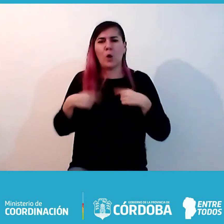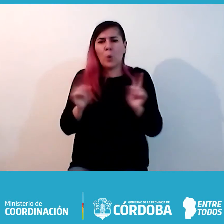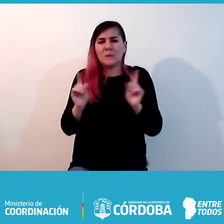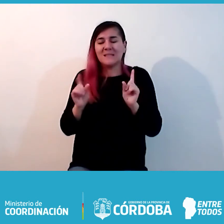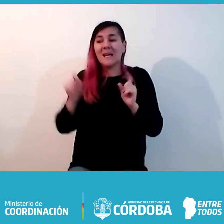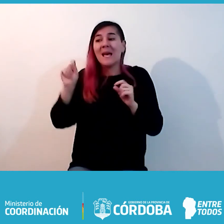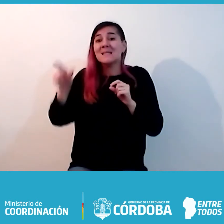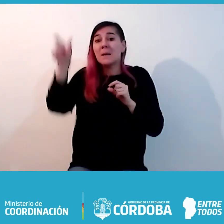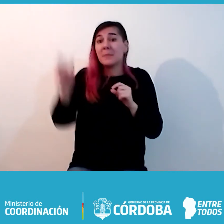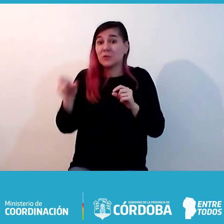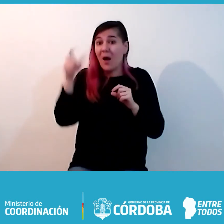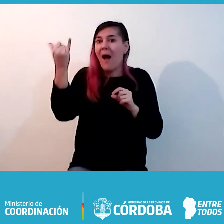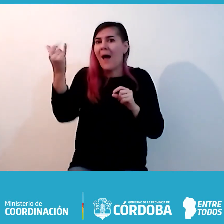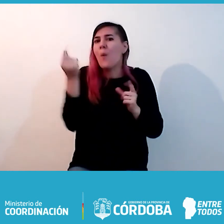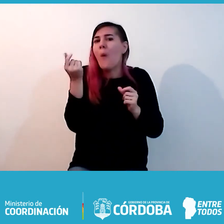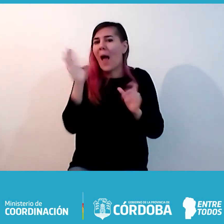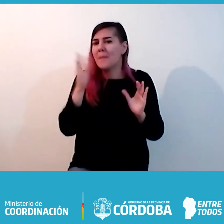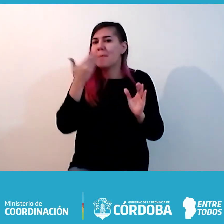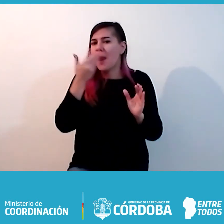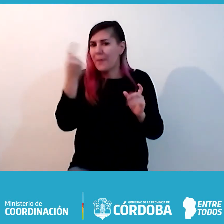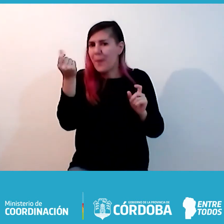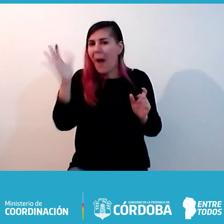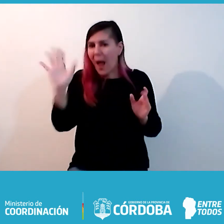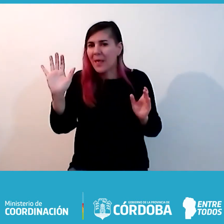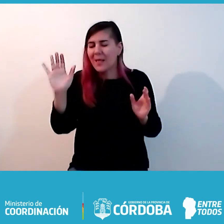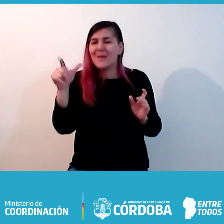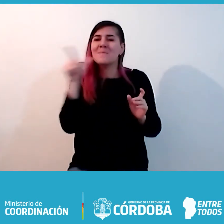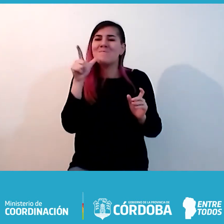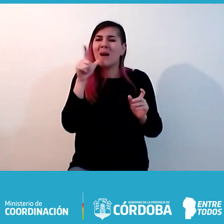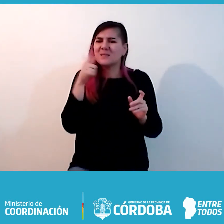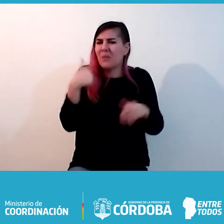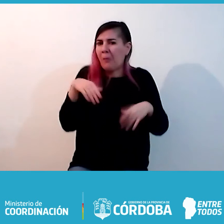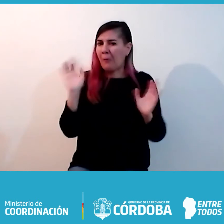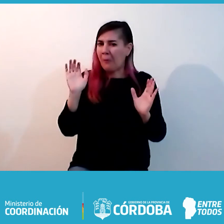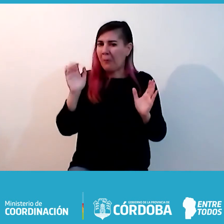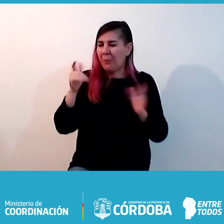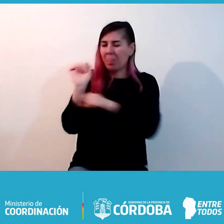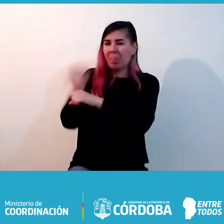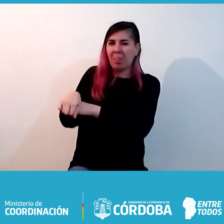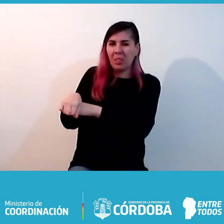tiene una palabra súper valedera para que parece ser un insulto. Rinde homenaje a ellos y pide